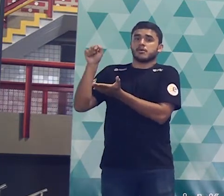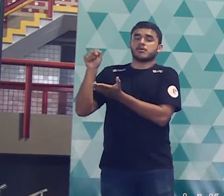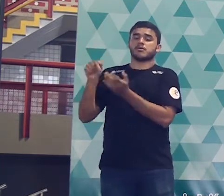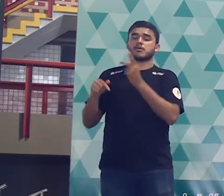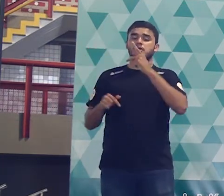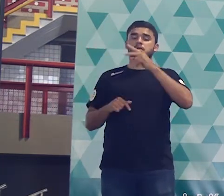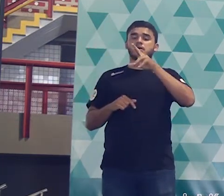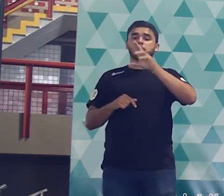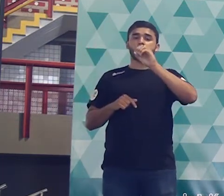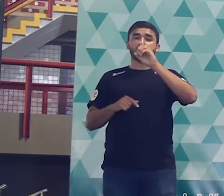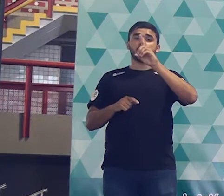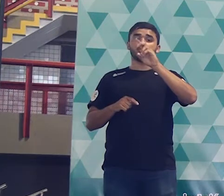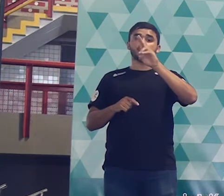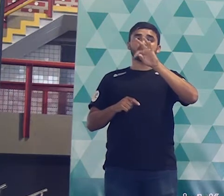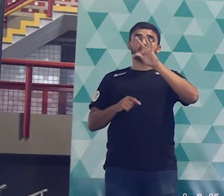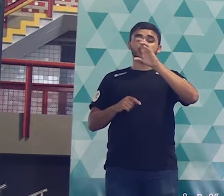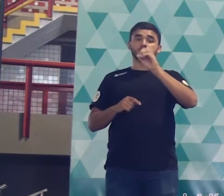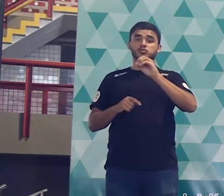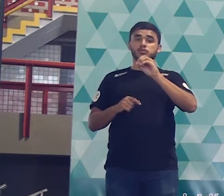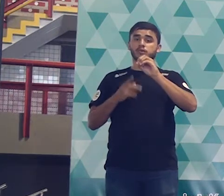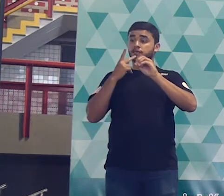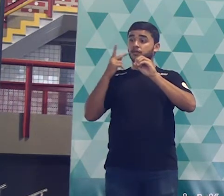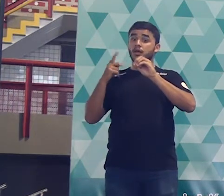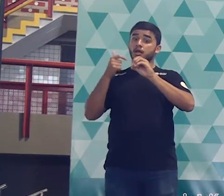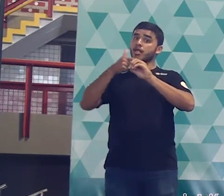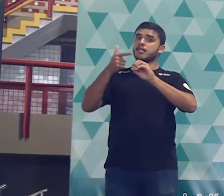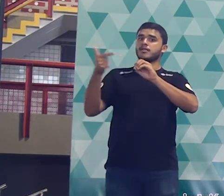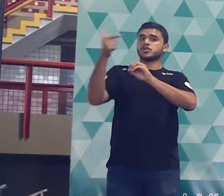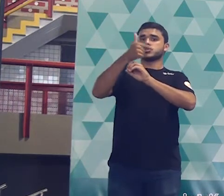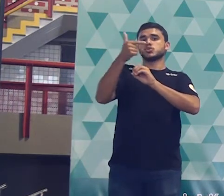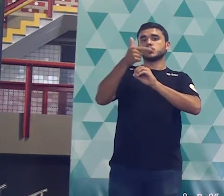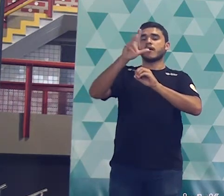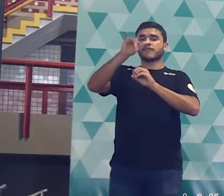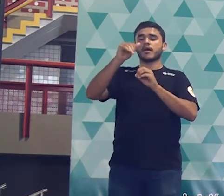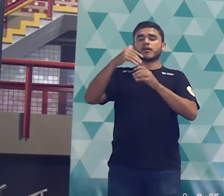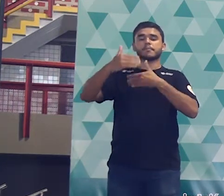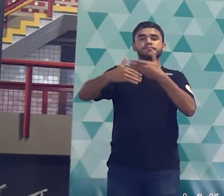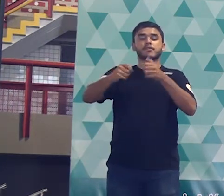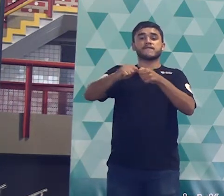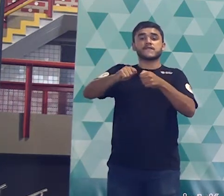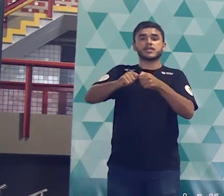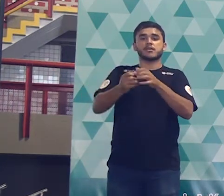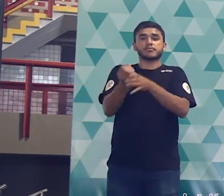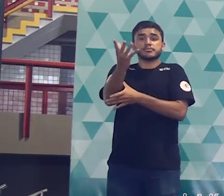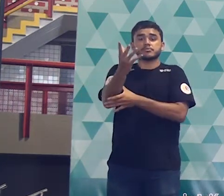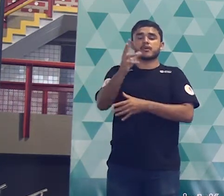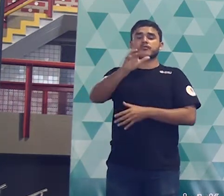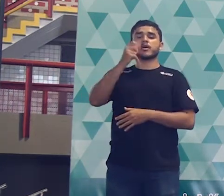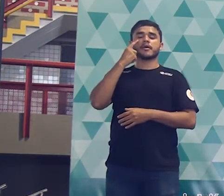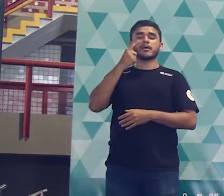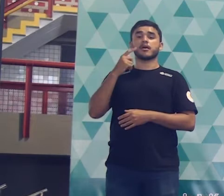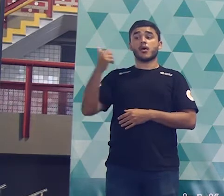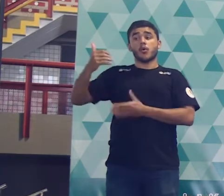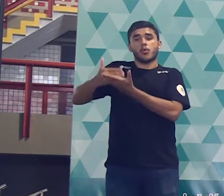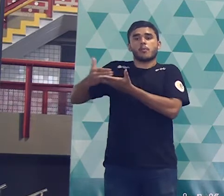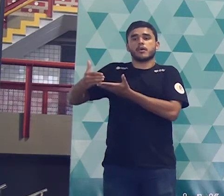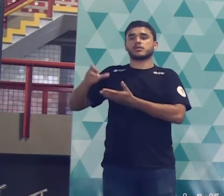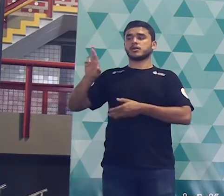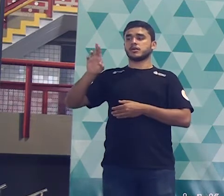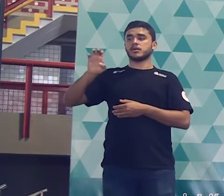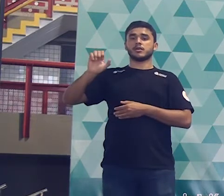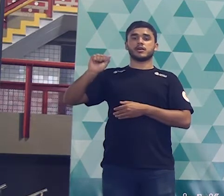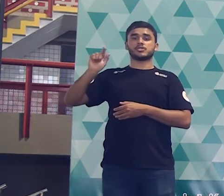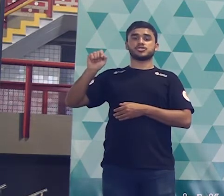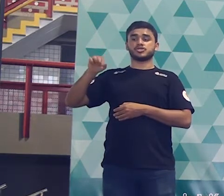produto? Ser produzido. Então ele está onde? No final. Então toda vida que você tiver uma reação química, quem começa